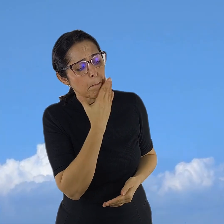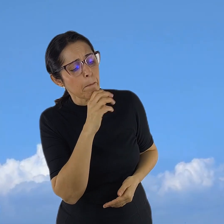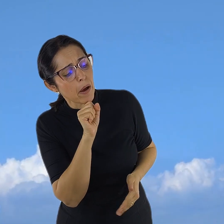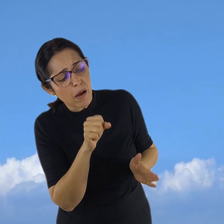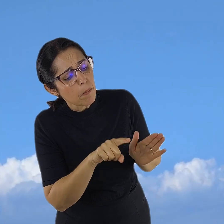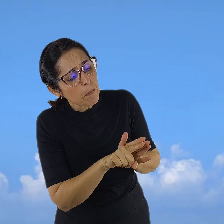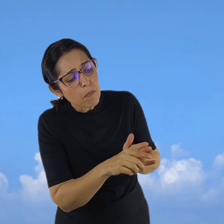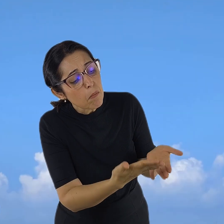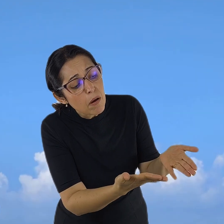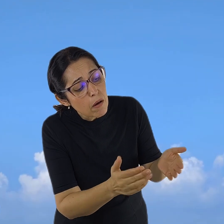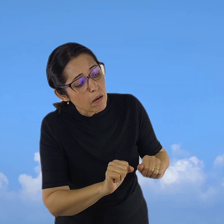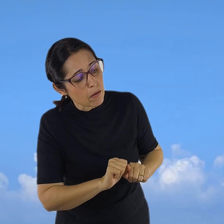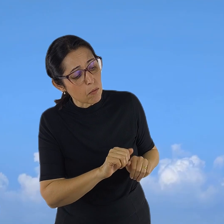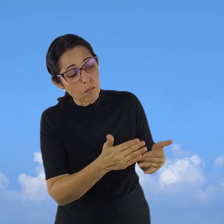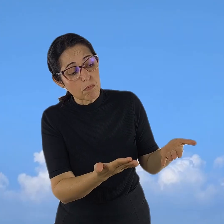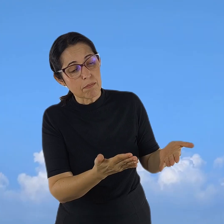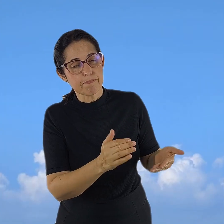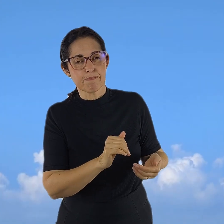quando, pai?